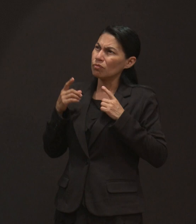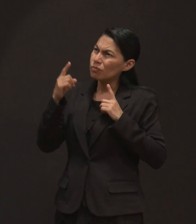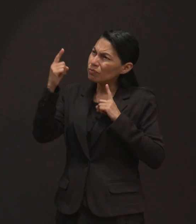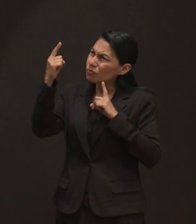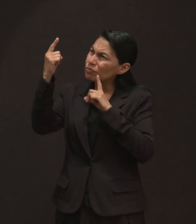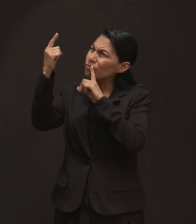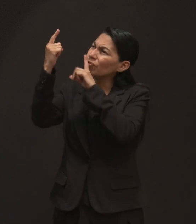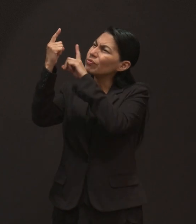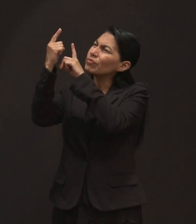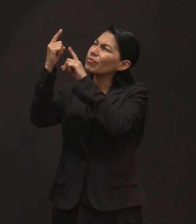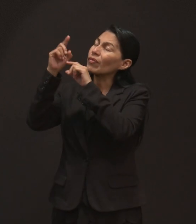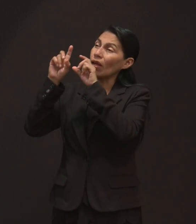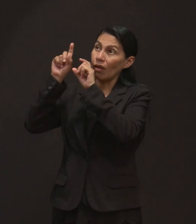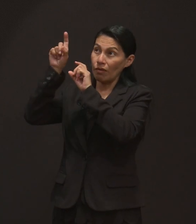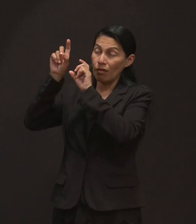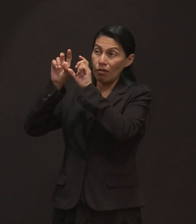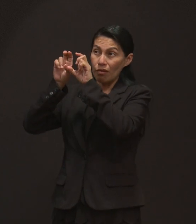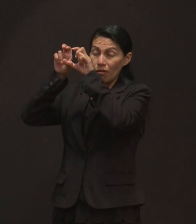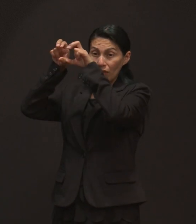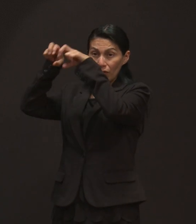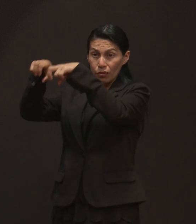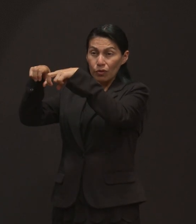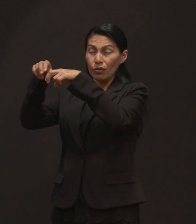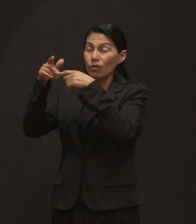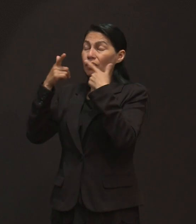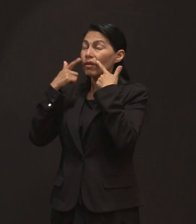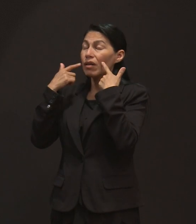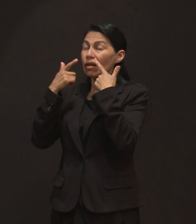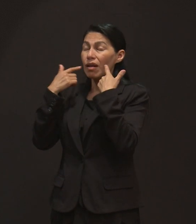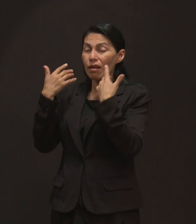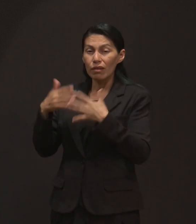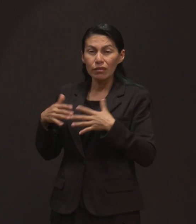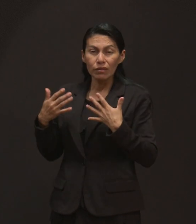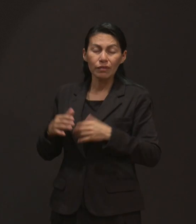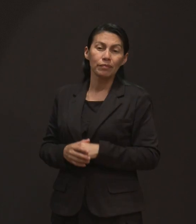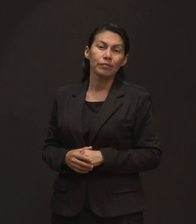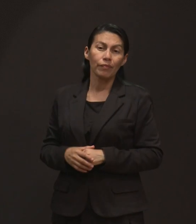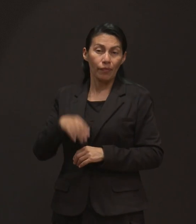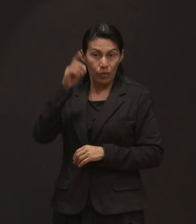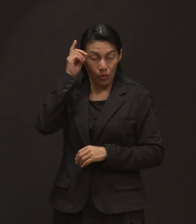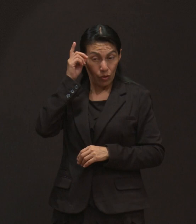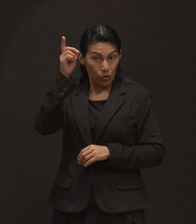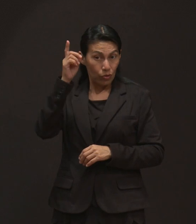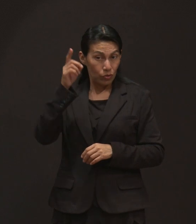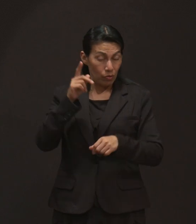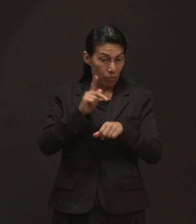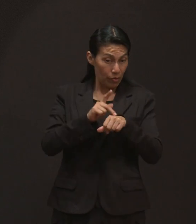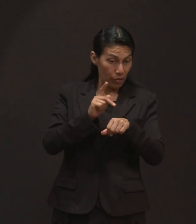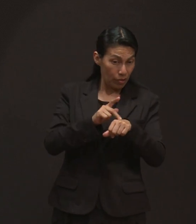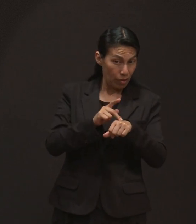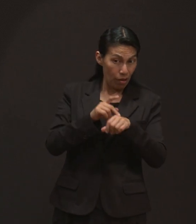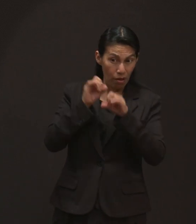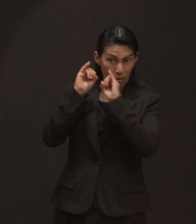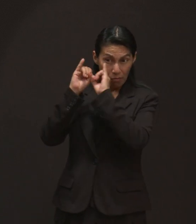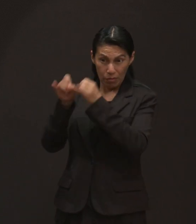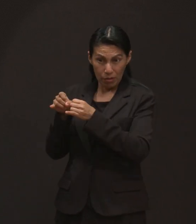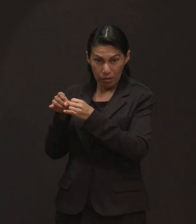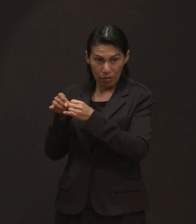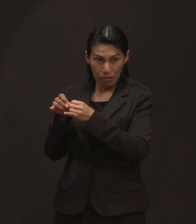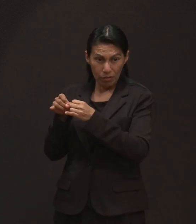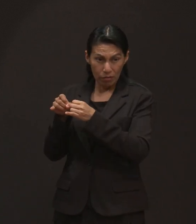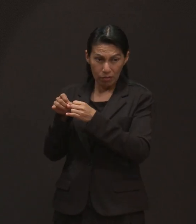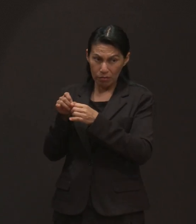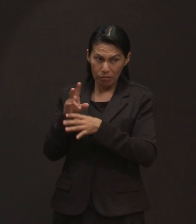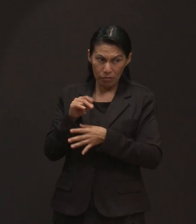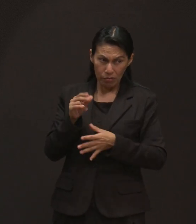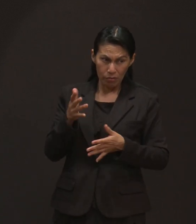acercar al trono de la gracia. Amén. O sea, Dios no es ninguna piedra, ninguna imagen.